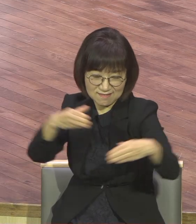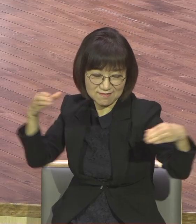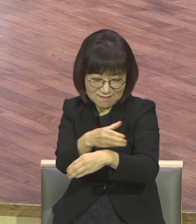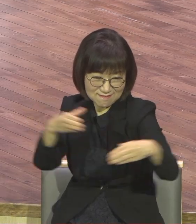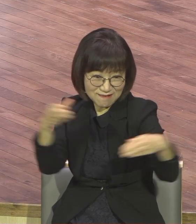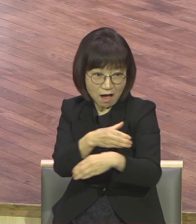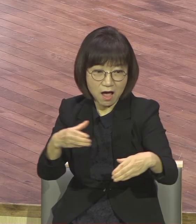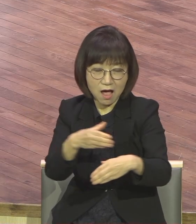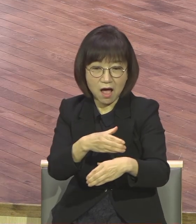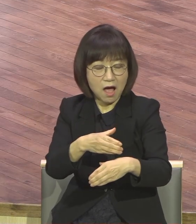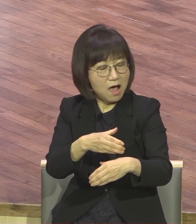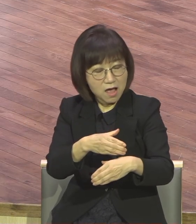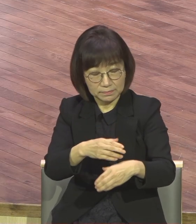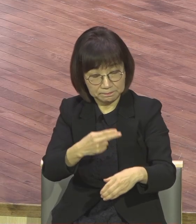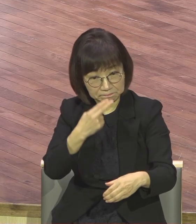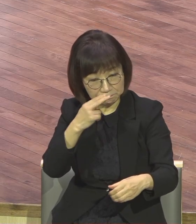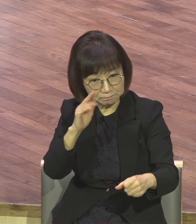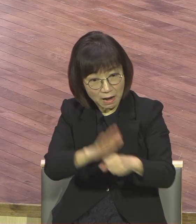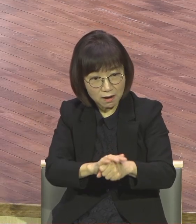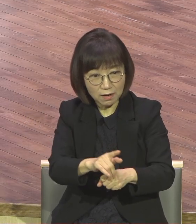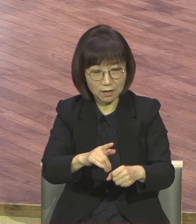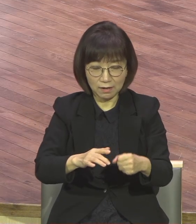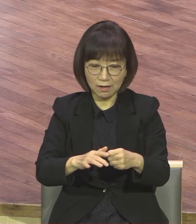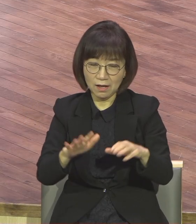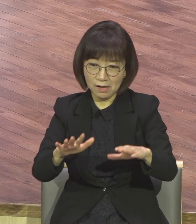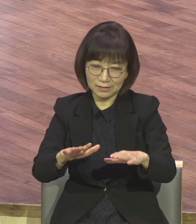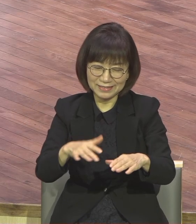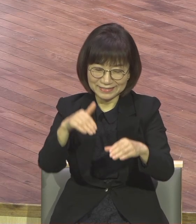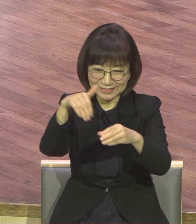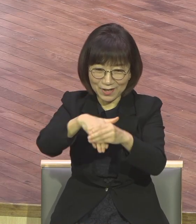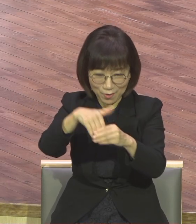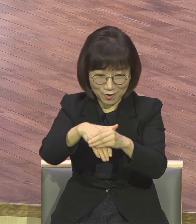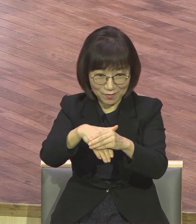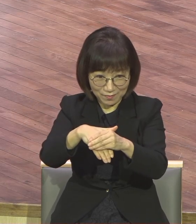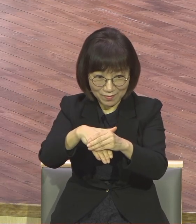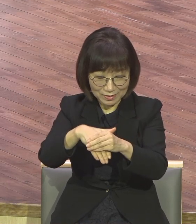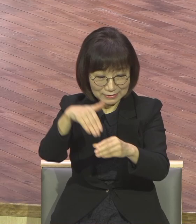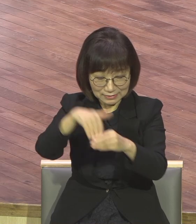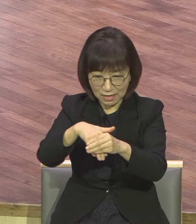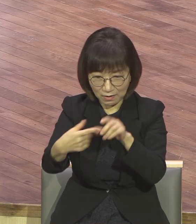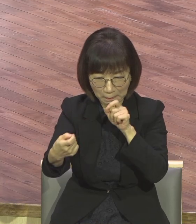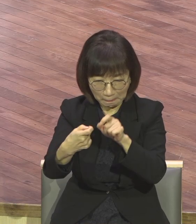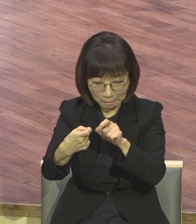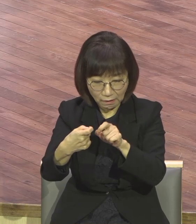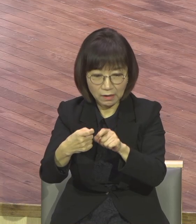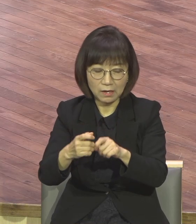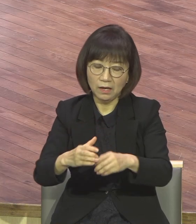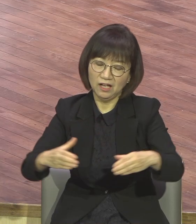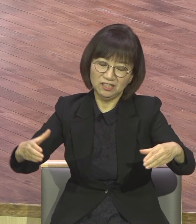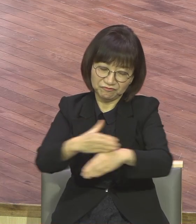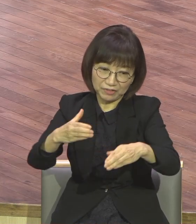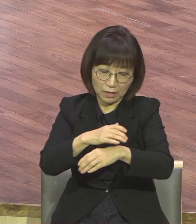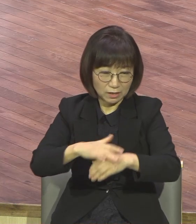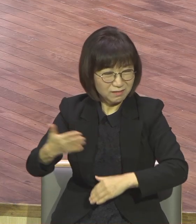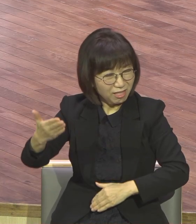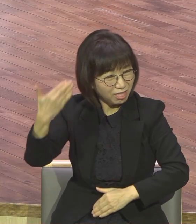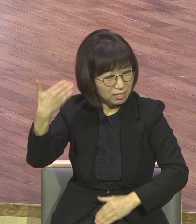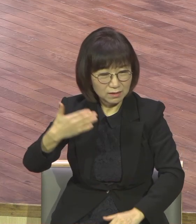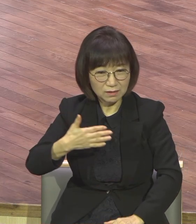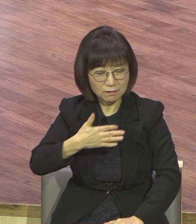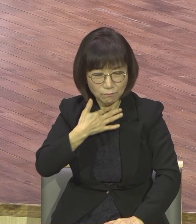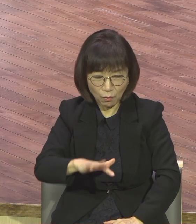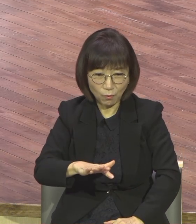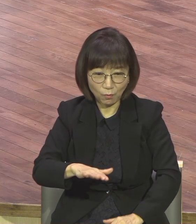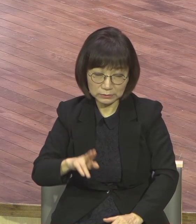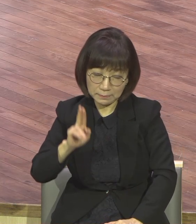계속해서 주장하다가 이제 선거를 치르게 된 적이 되는데 이런 일이 전례 없었던